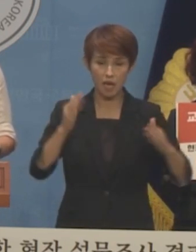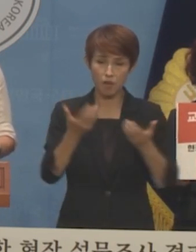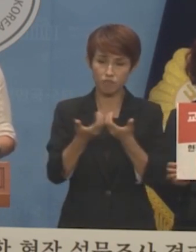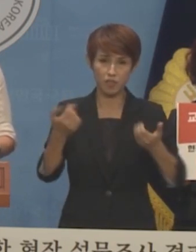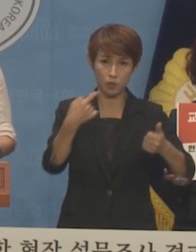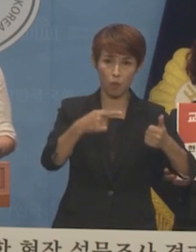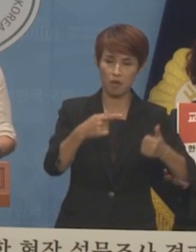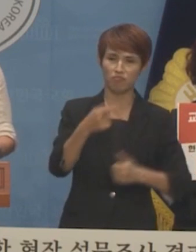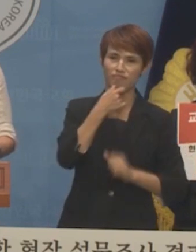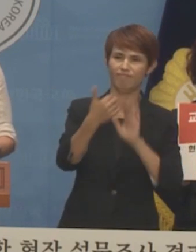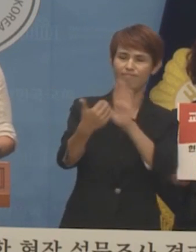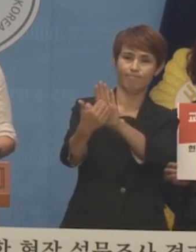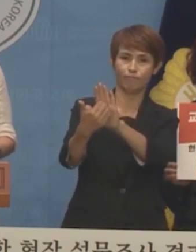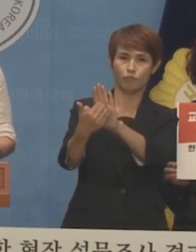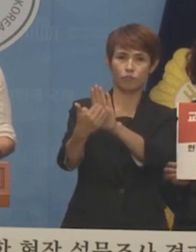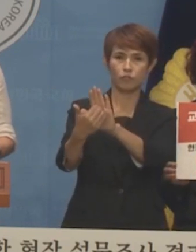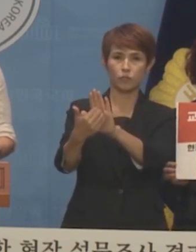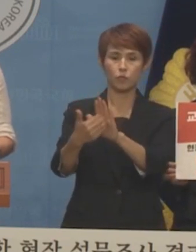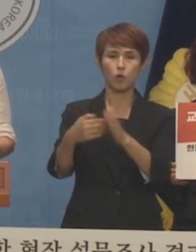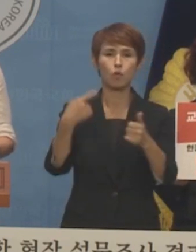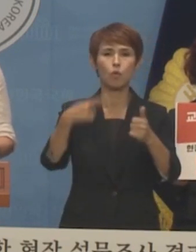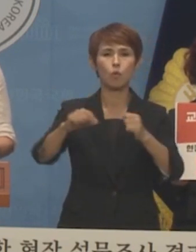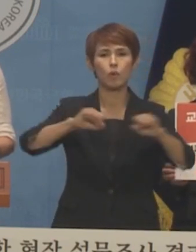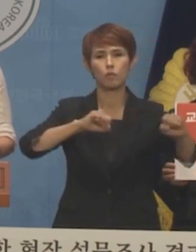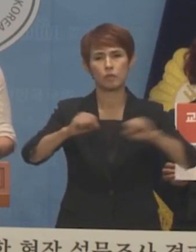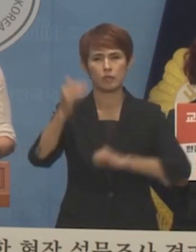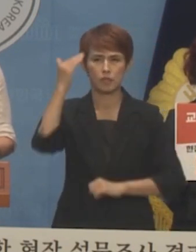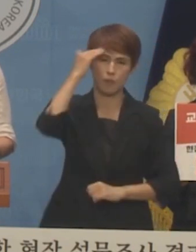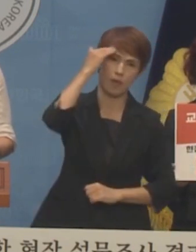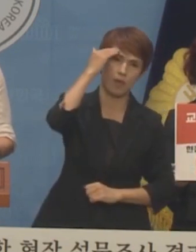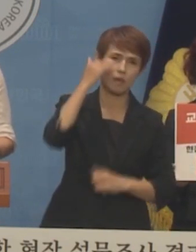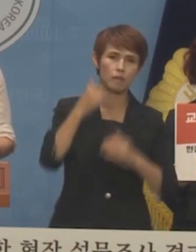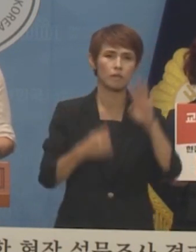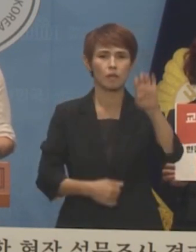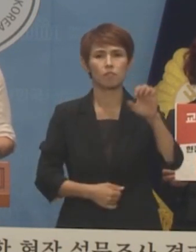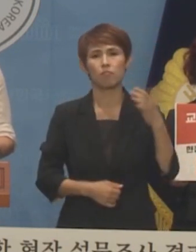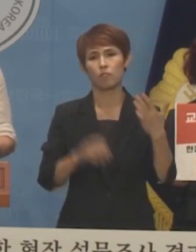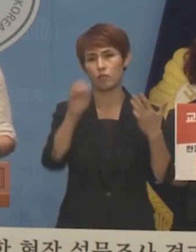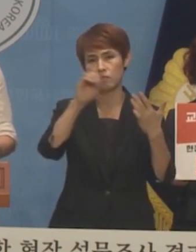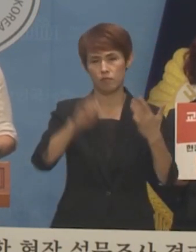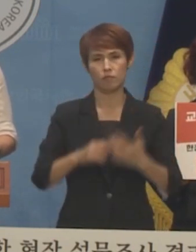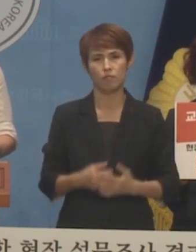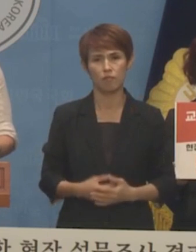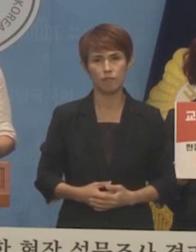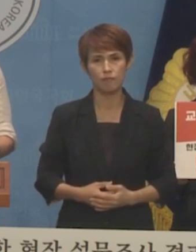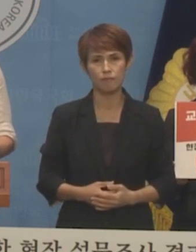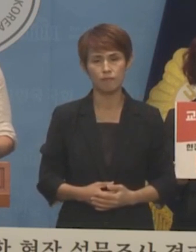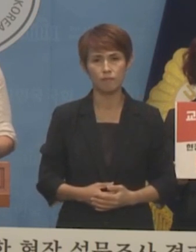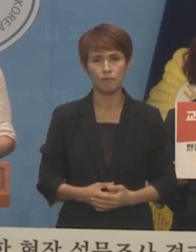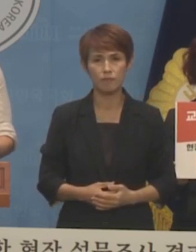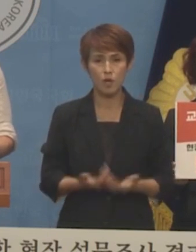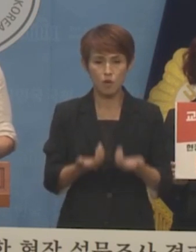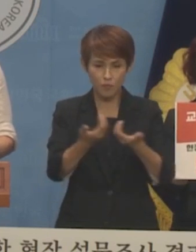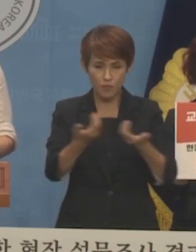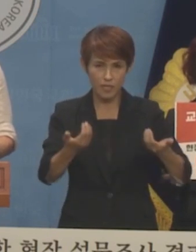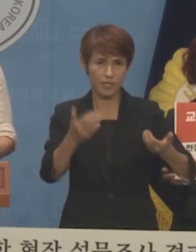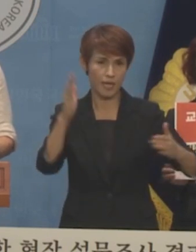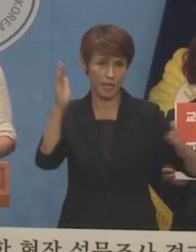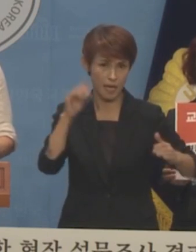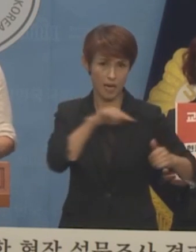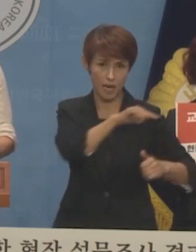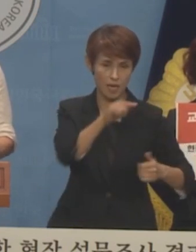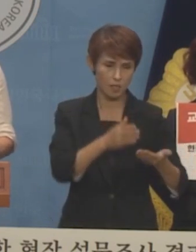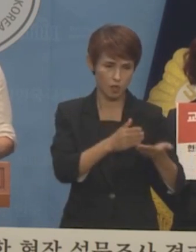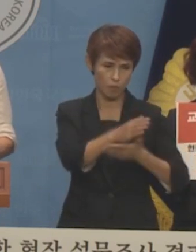이 과정에서의 교육활동 침해가 48.9% 등으로 나타났습니다. 분리 학생에 대해